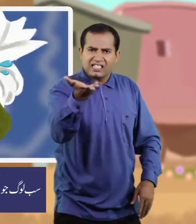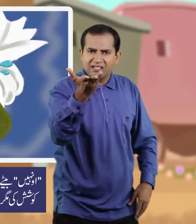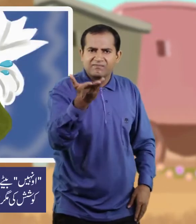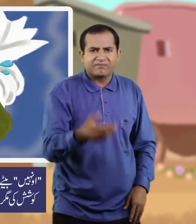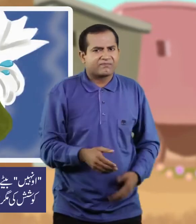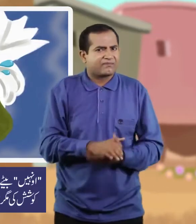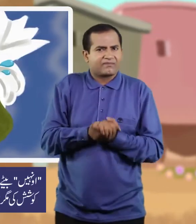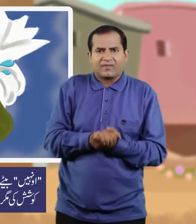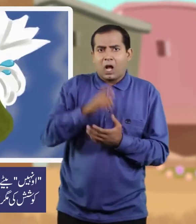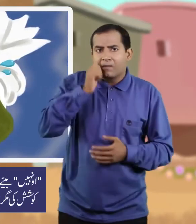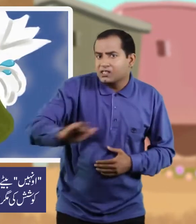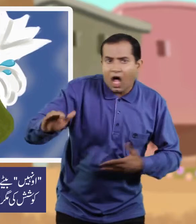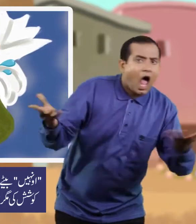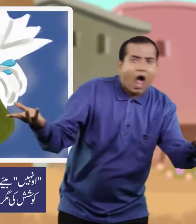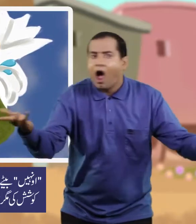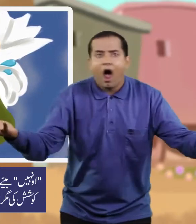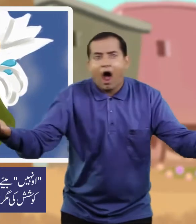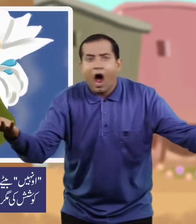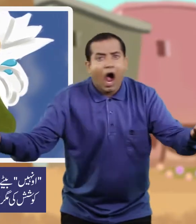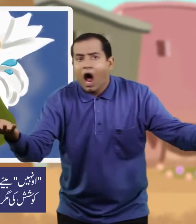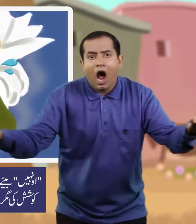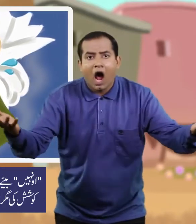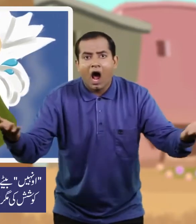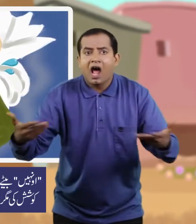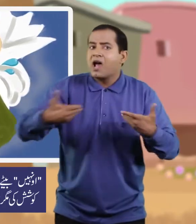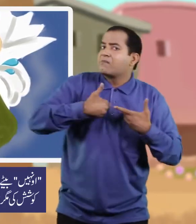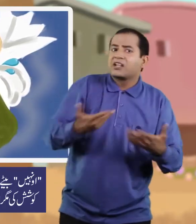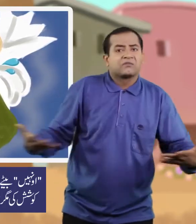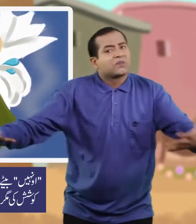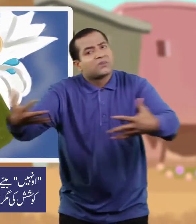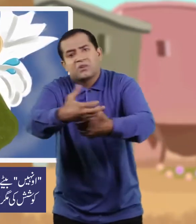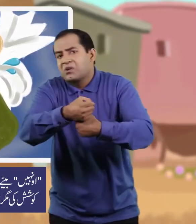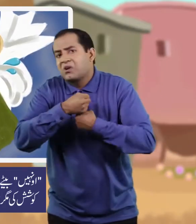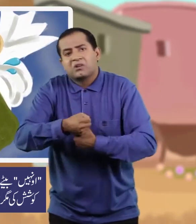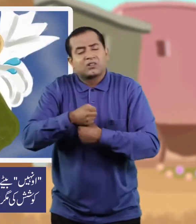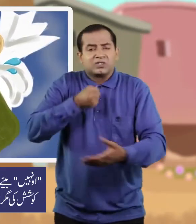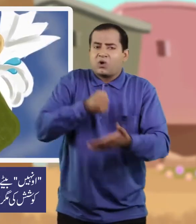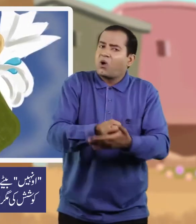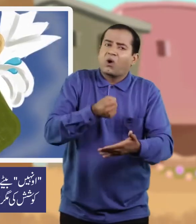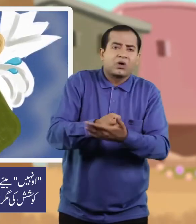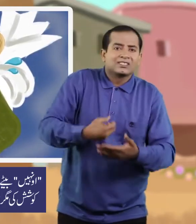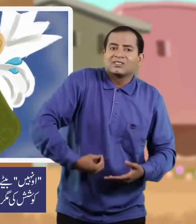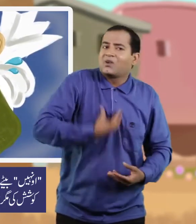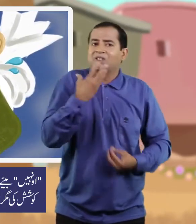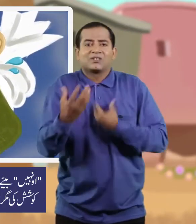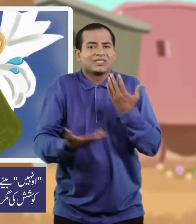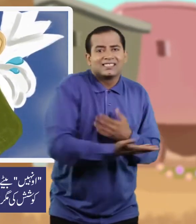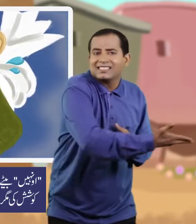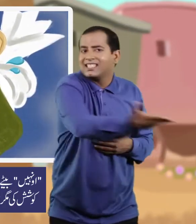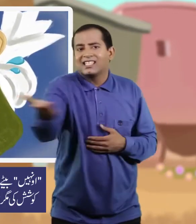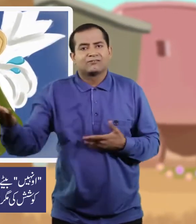ओ नई बेटे ने कहा हमने तमाम लोगों को खुश करने की कोशिश की